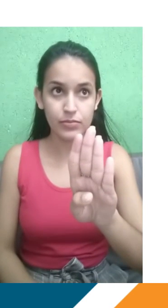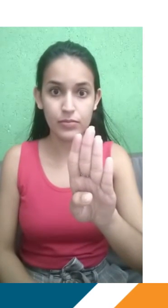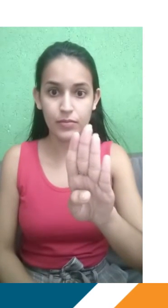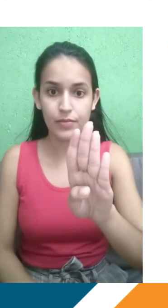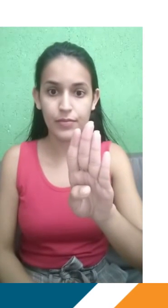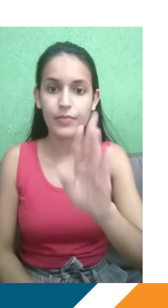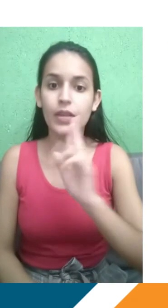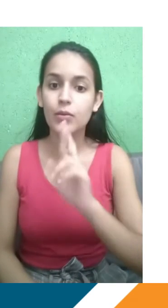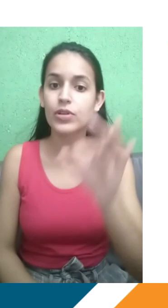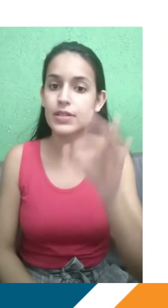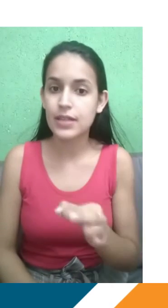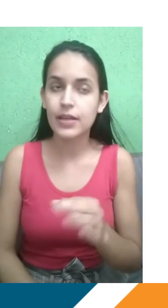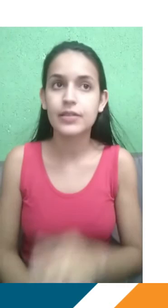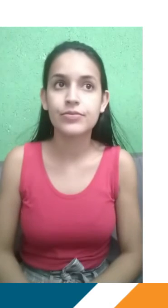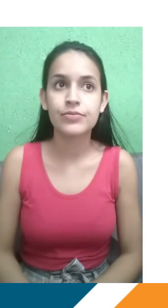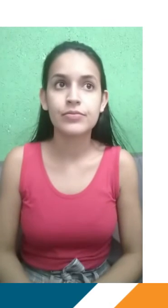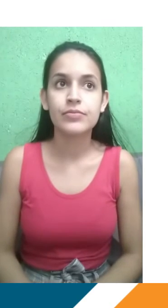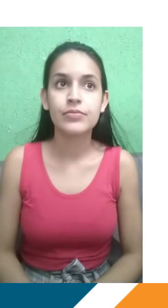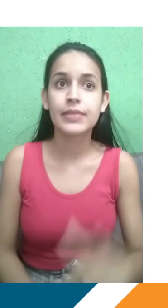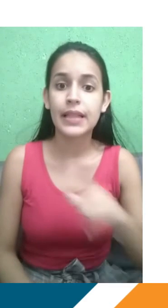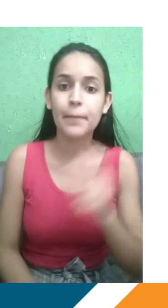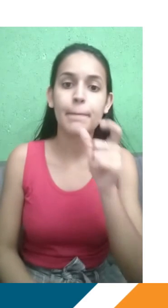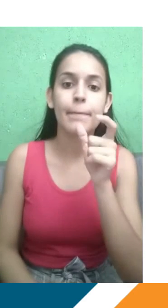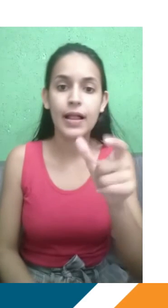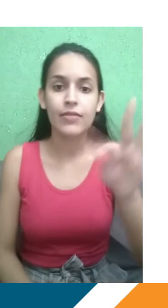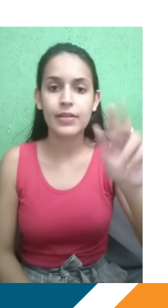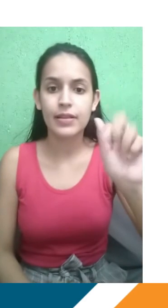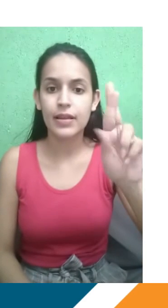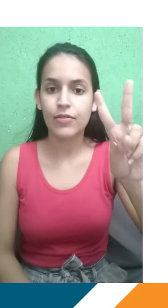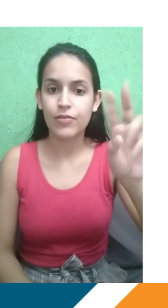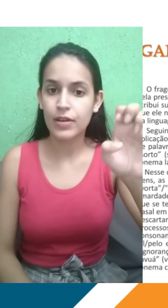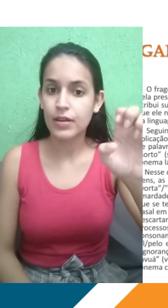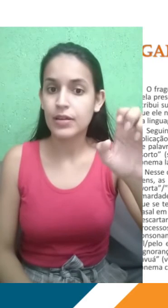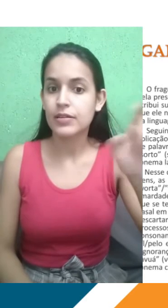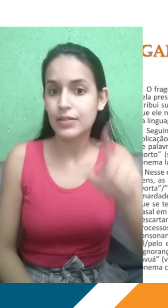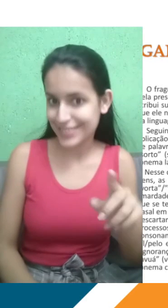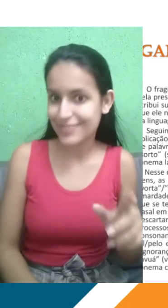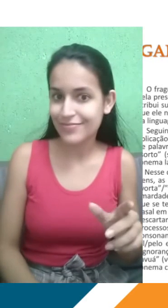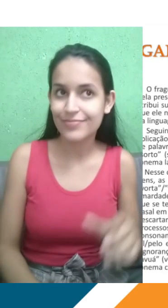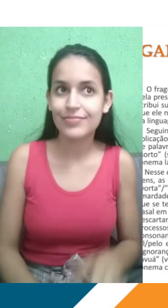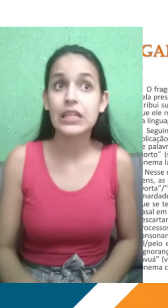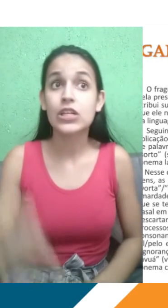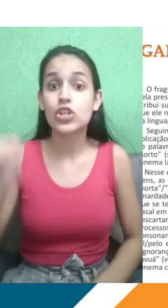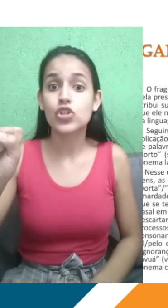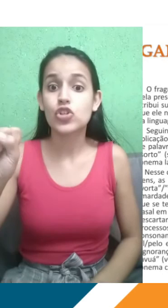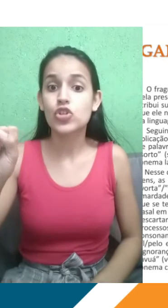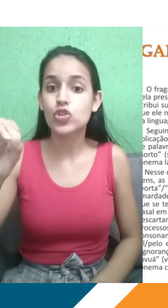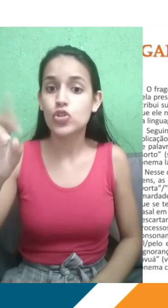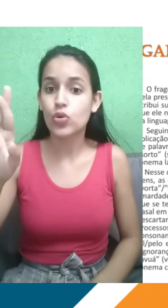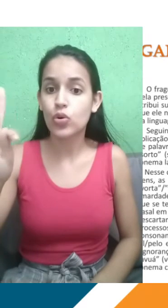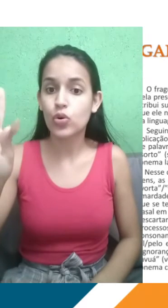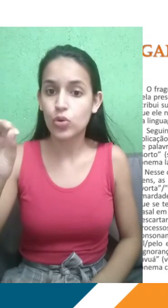lateral pelo fonema vibrante, em posição pós-vocálica dentro da sílaba. Esse é o gabarito comentado da